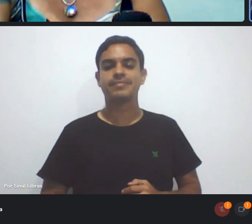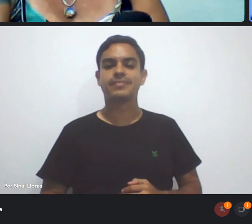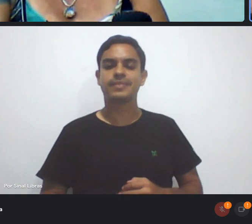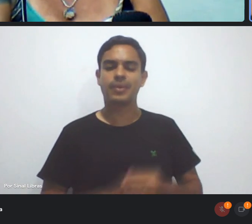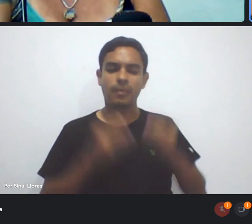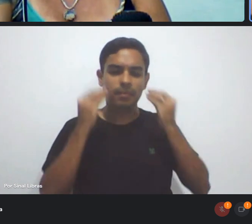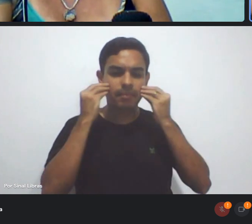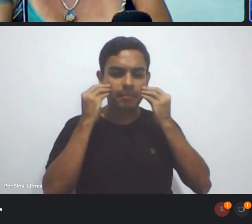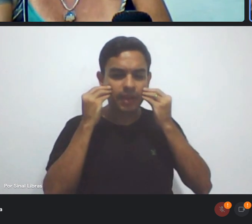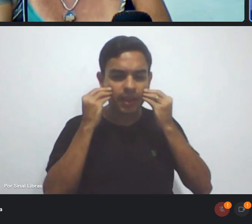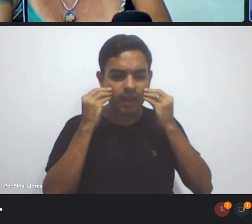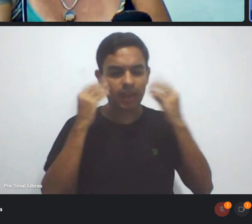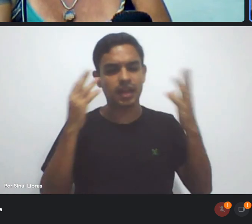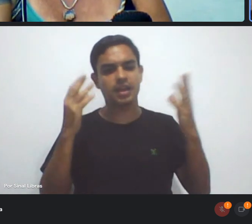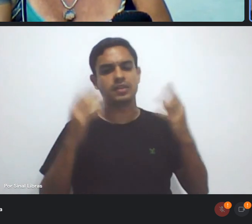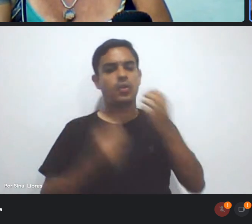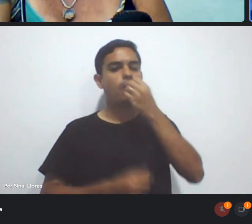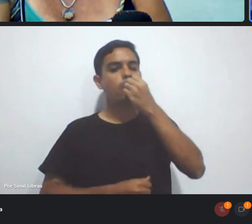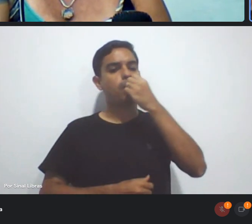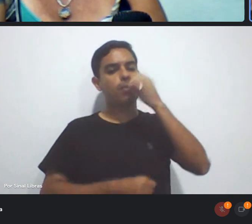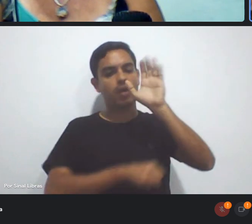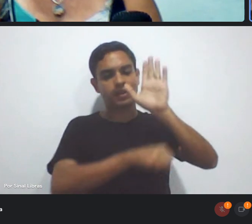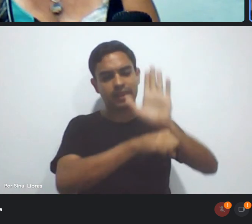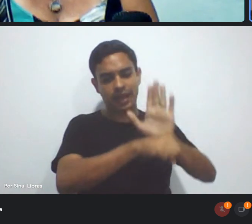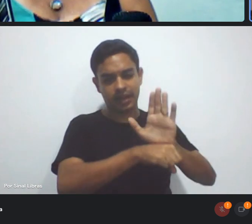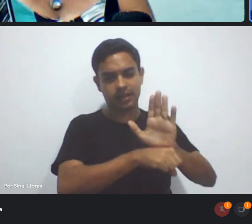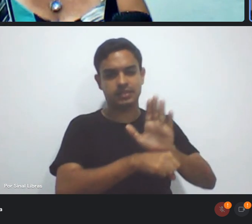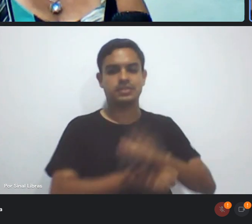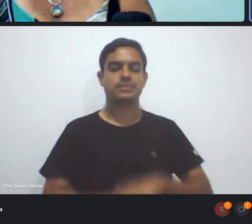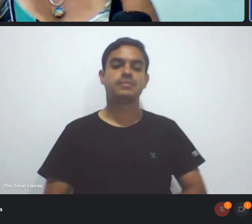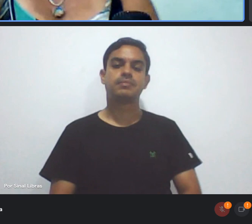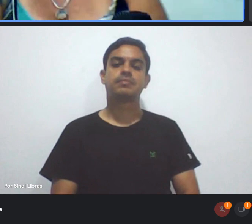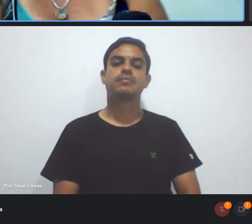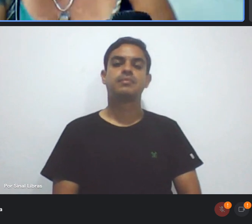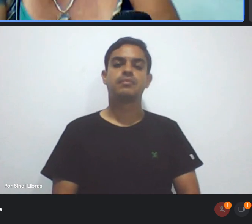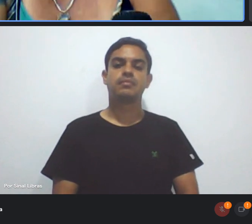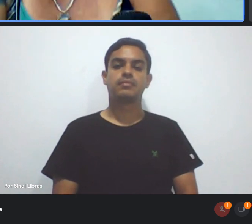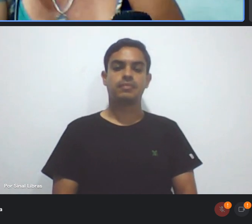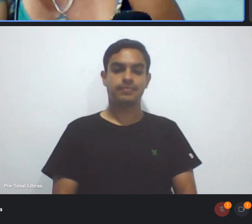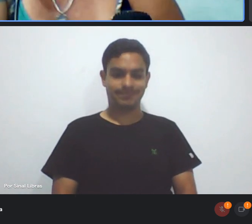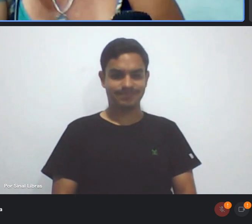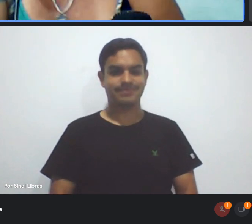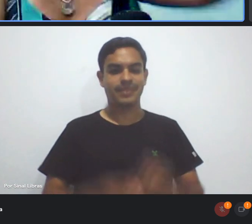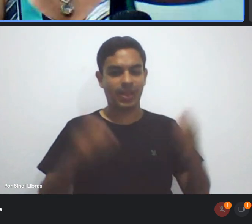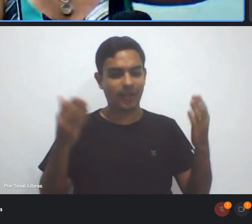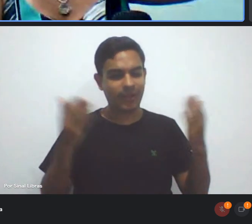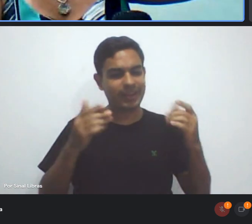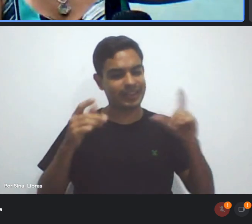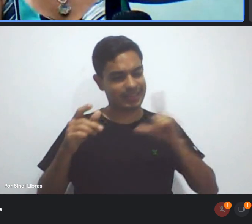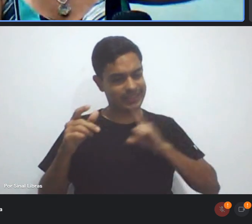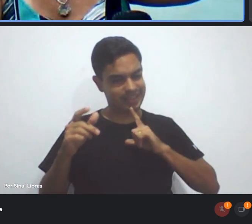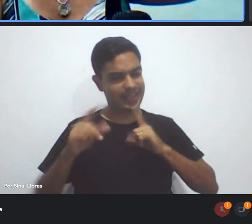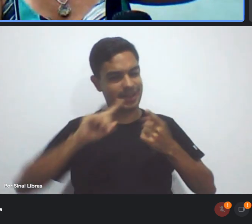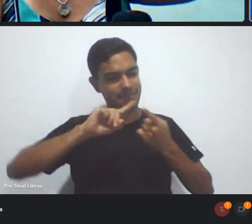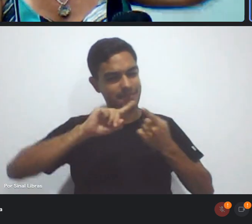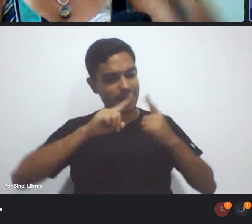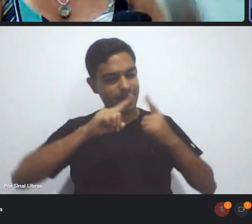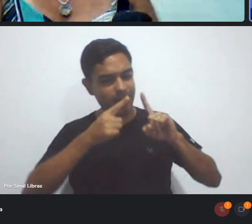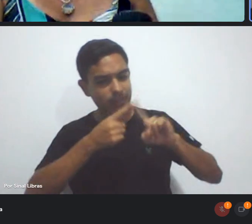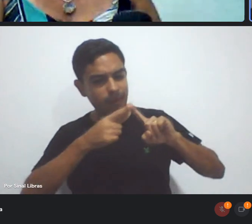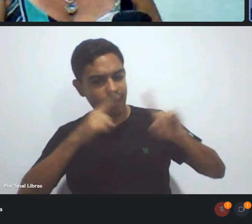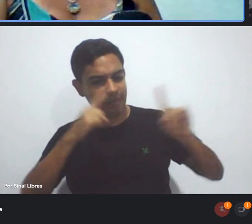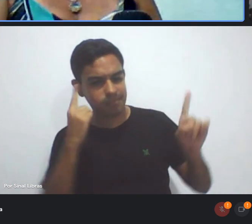beijo, pessoal, boa tarde aí. A arte do encontro, né, Catarina? A gente vai se encontrando,